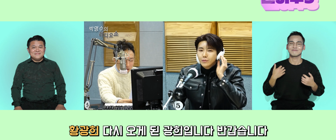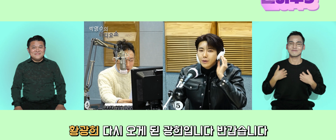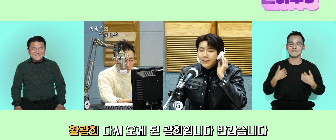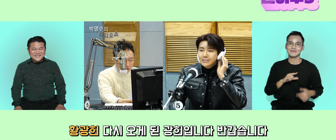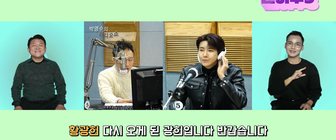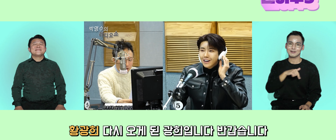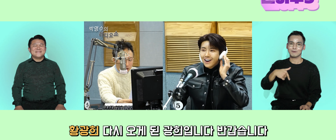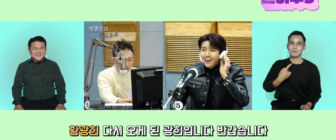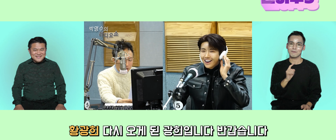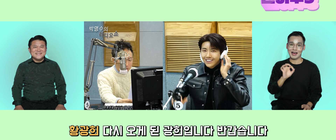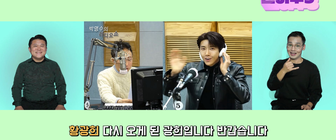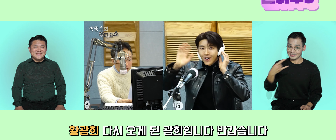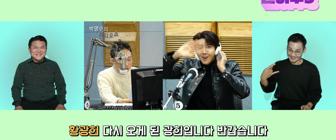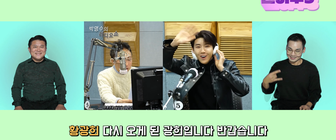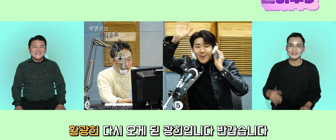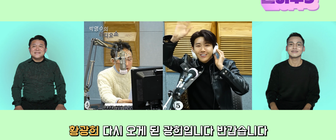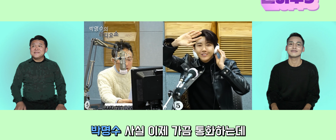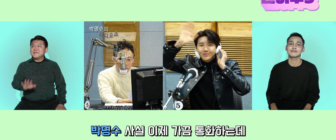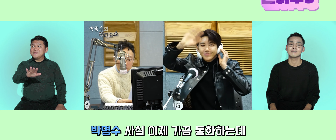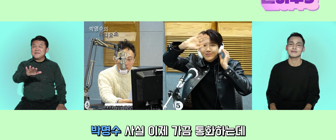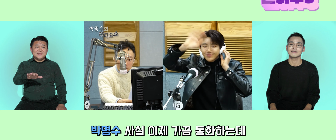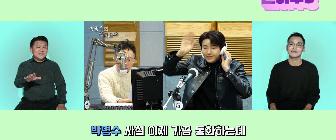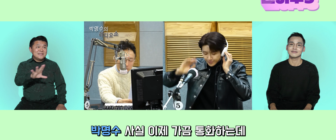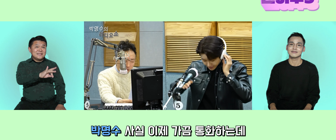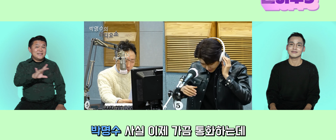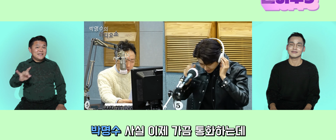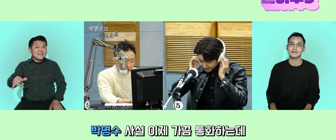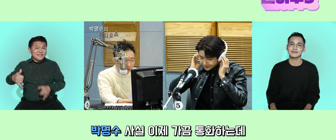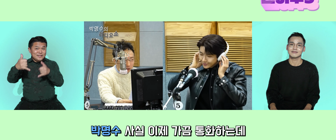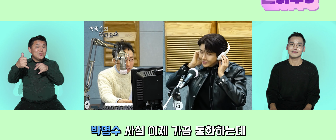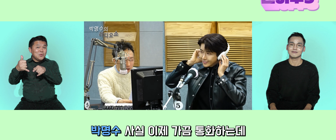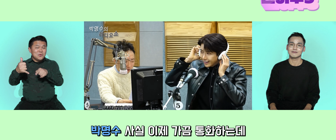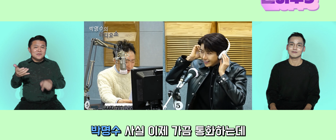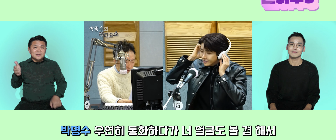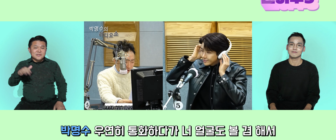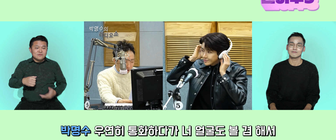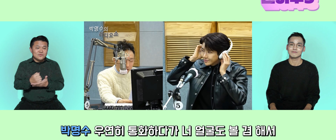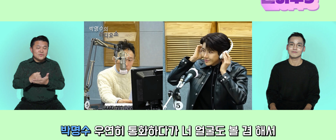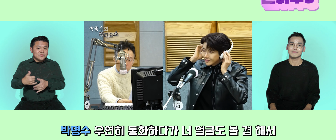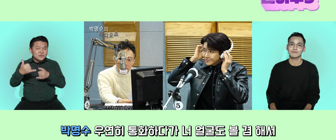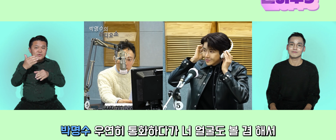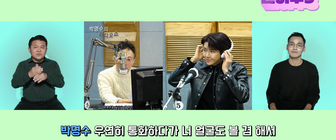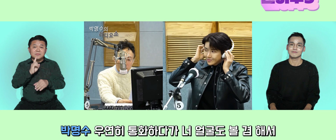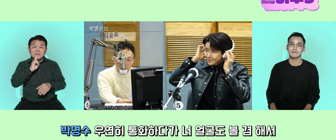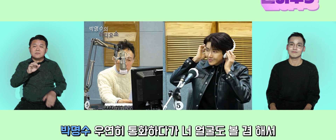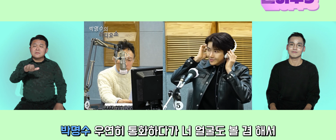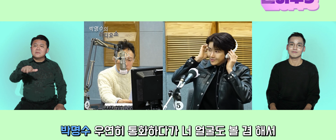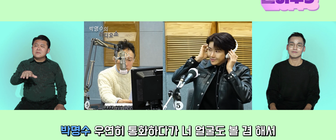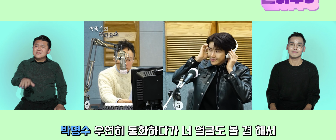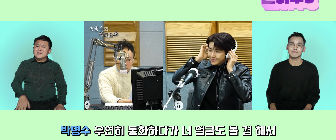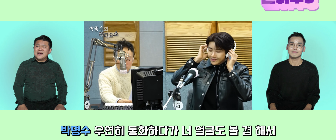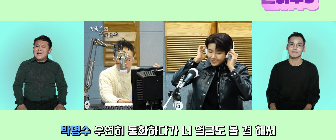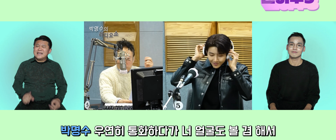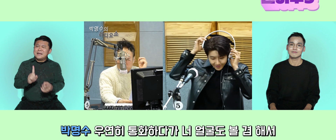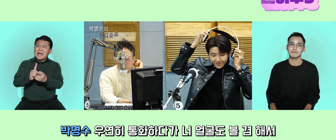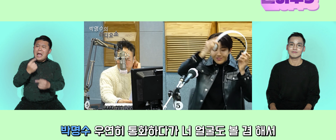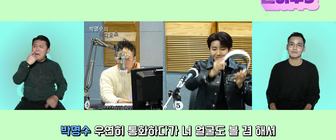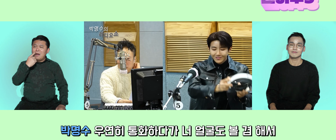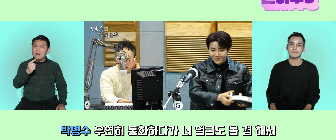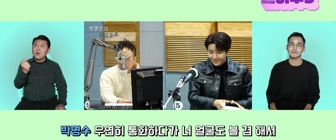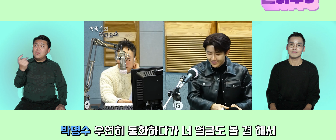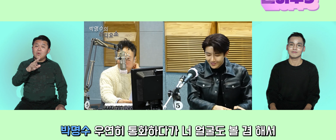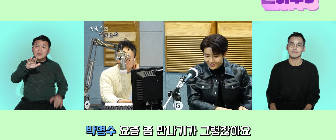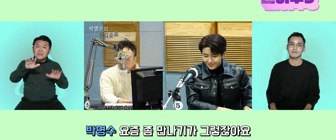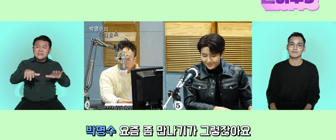오게 된 광희입니다. 반갑습니다. 사실 이제 가끔 이렇게 통화를 하는데 우연치 않게 통화를 하다가 너 저 얼굴도 볼